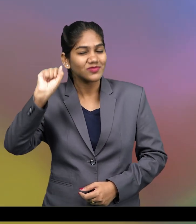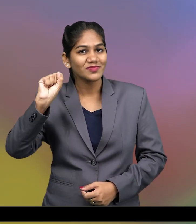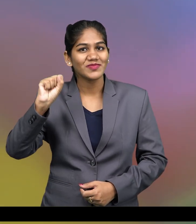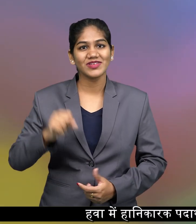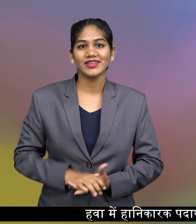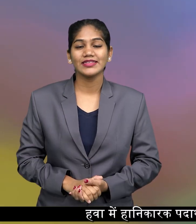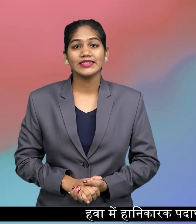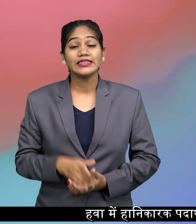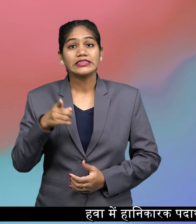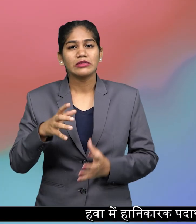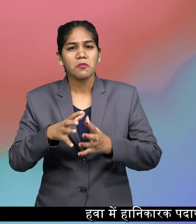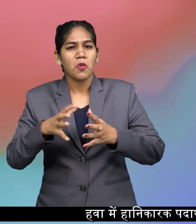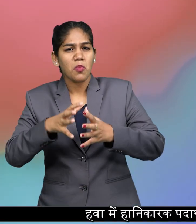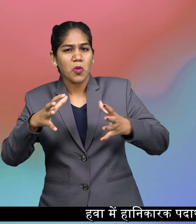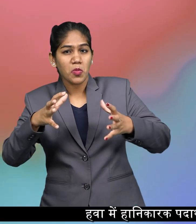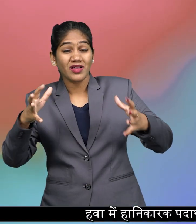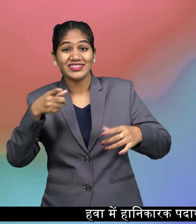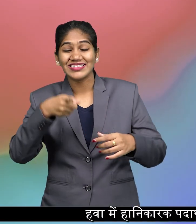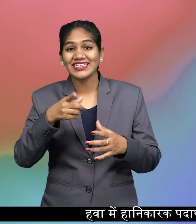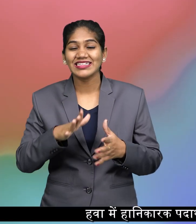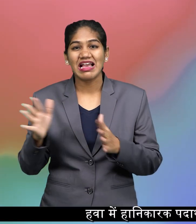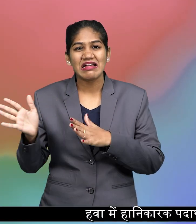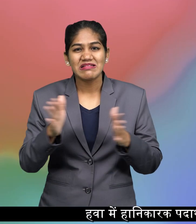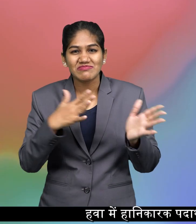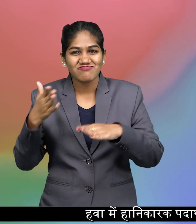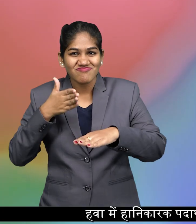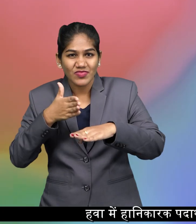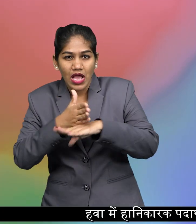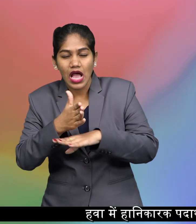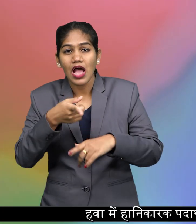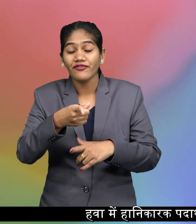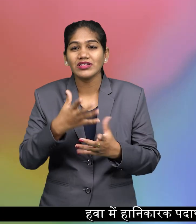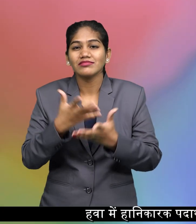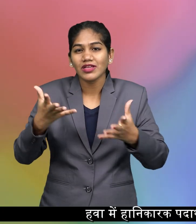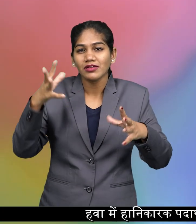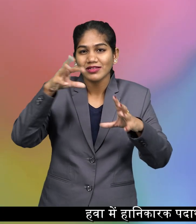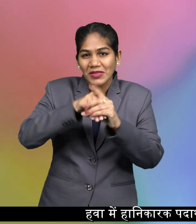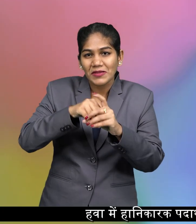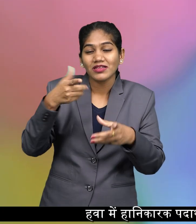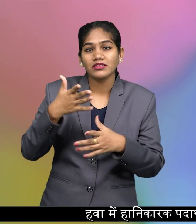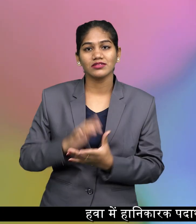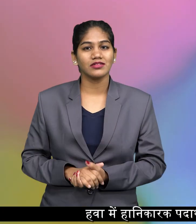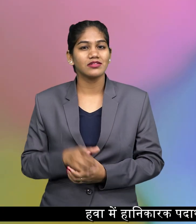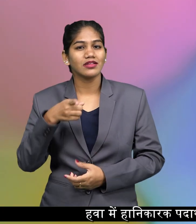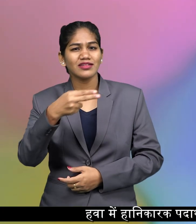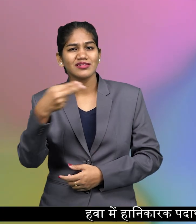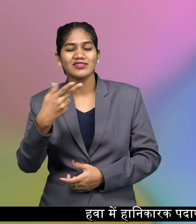रखें। पहला, हवा में हानिकारक पदार्थों की मात्रा में वृद्धि को वायु प्रदूषण कहा जाता